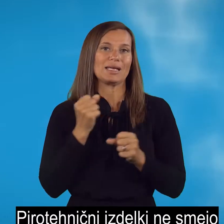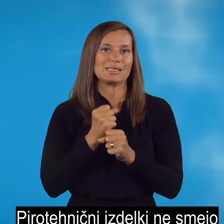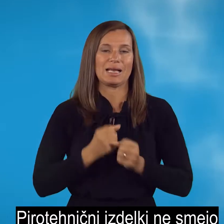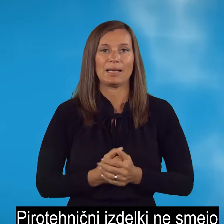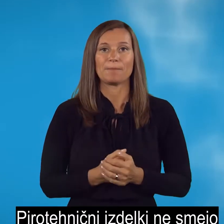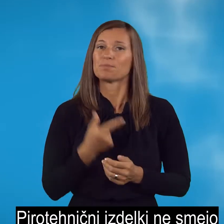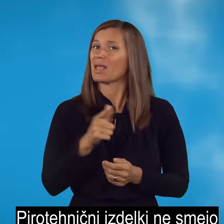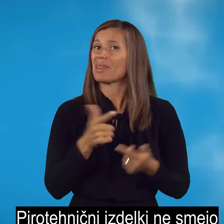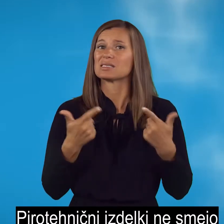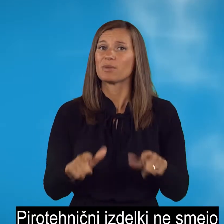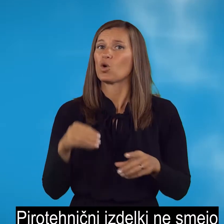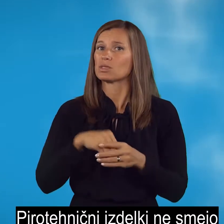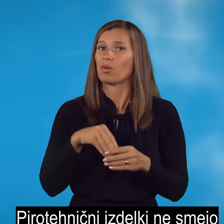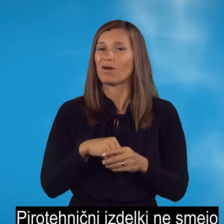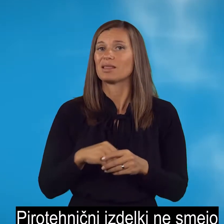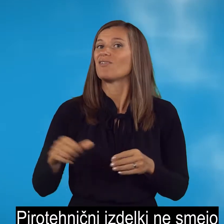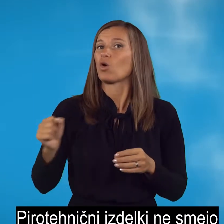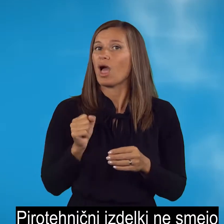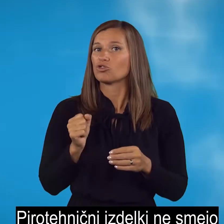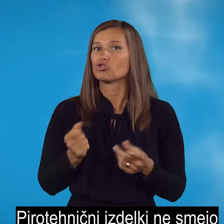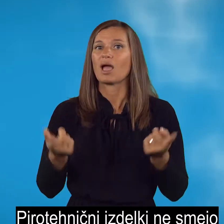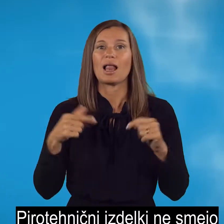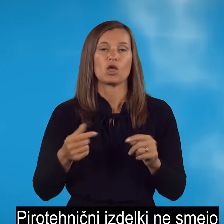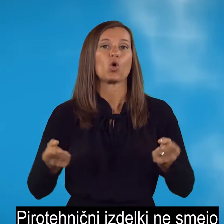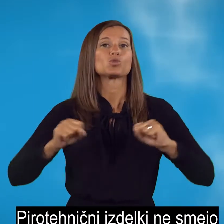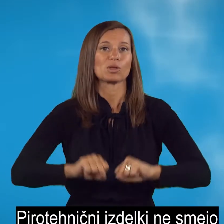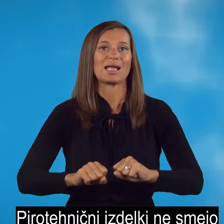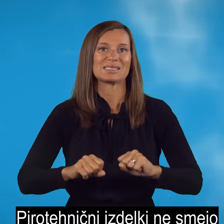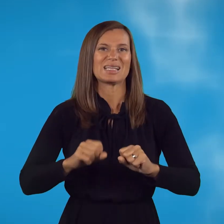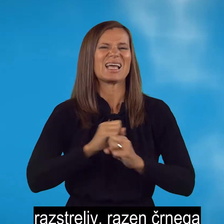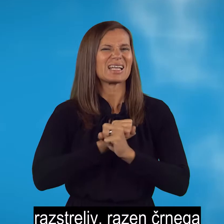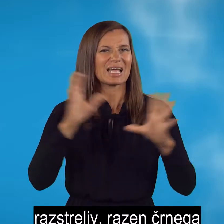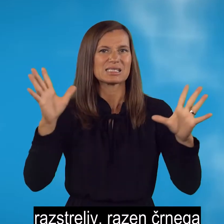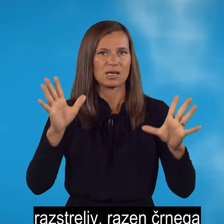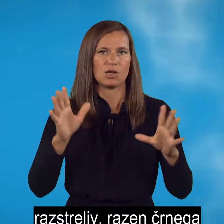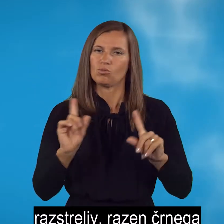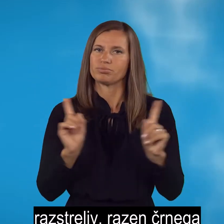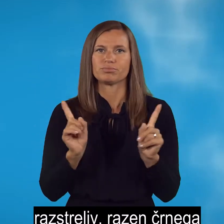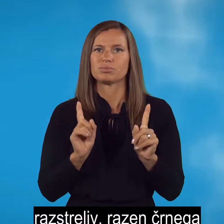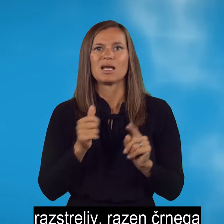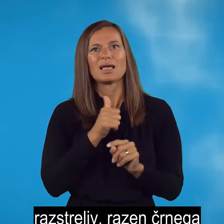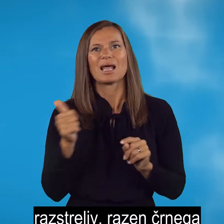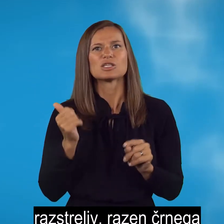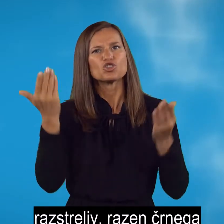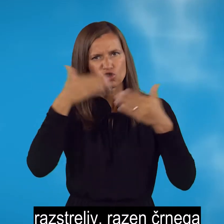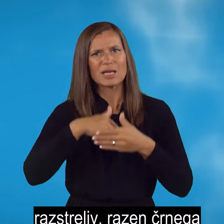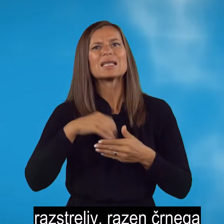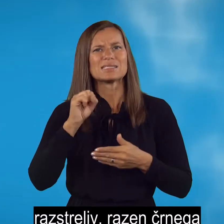Pirotehnični izdelki ne smejo vsebovati vojaških ali gospodarskih razstreliv, razen črnega